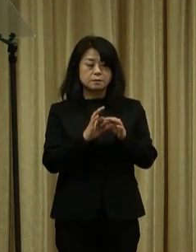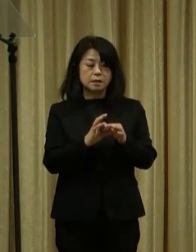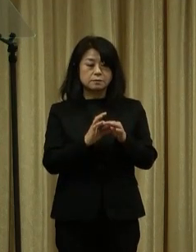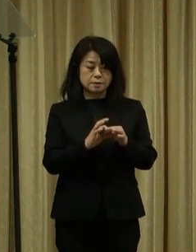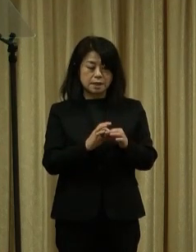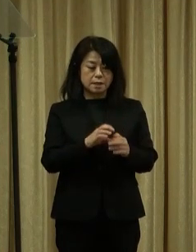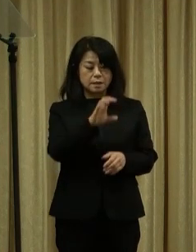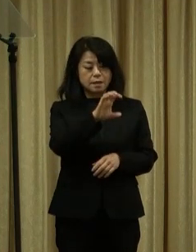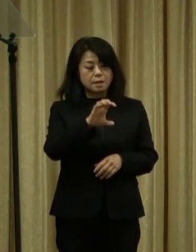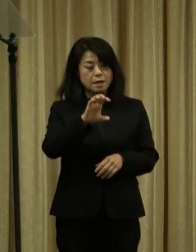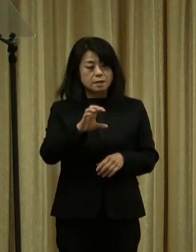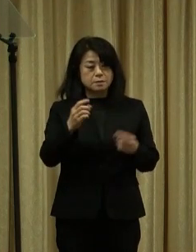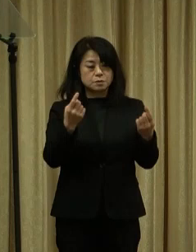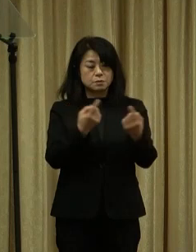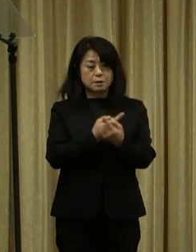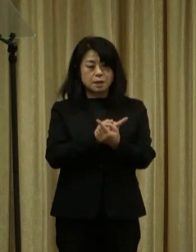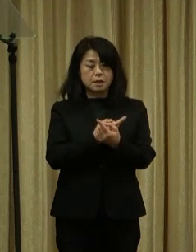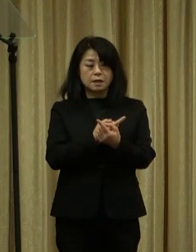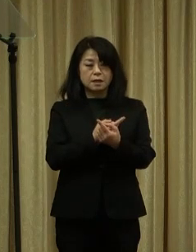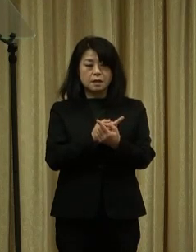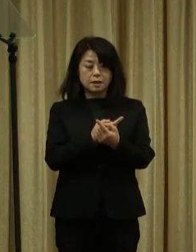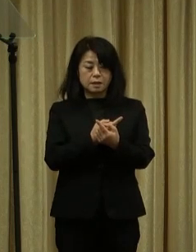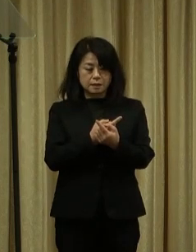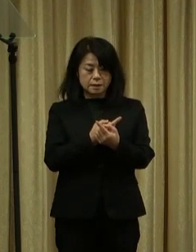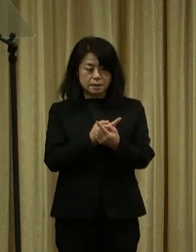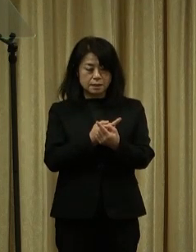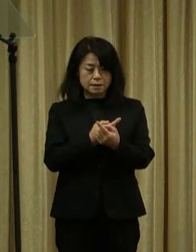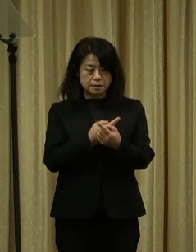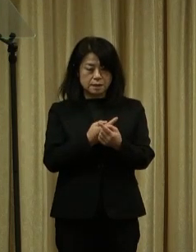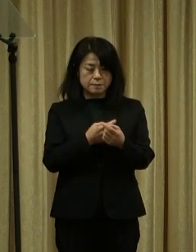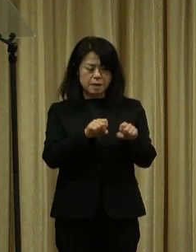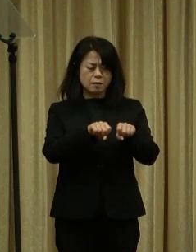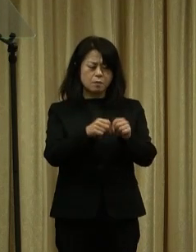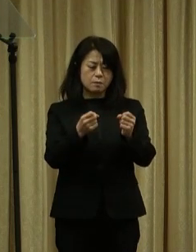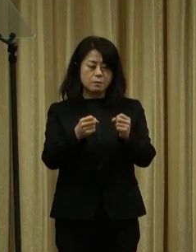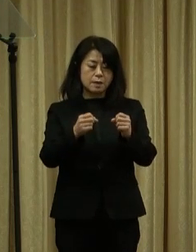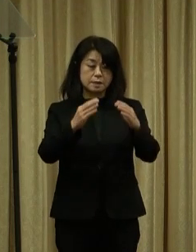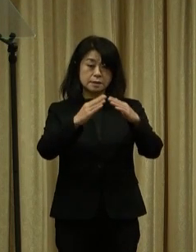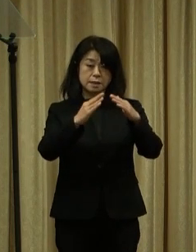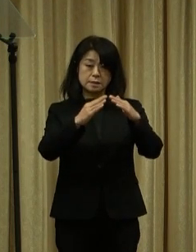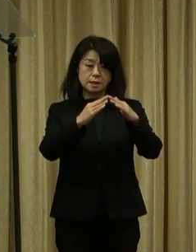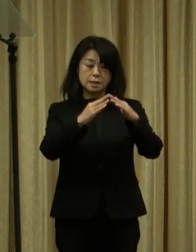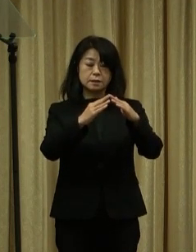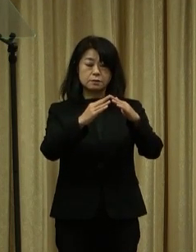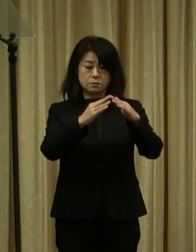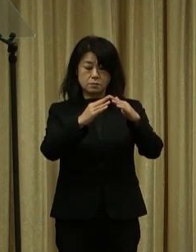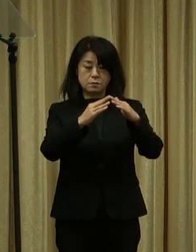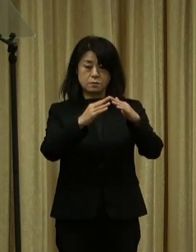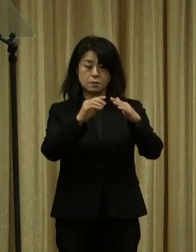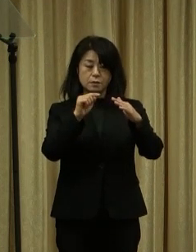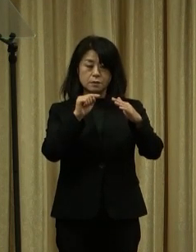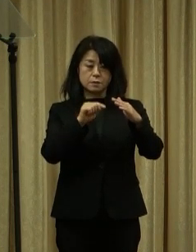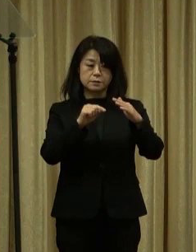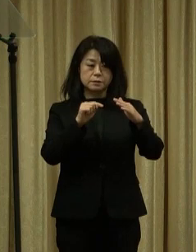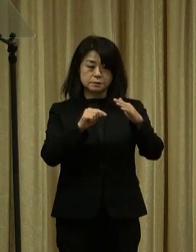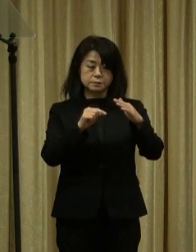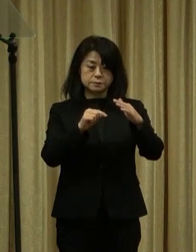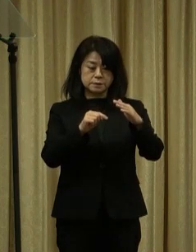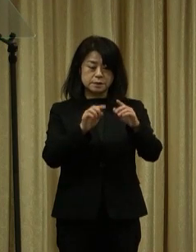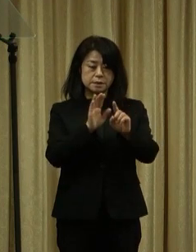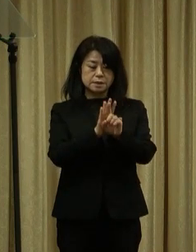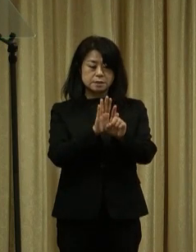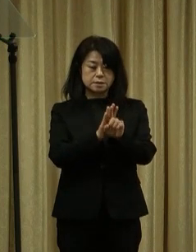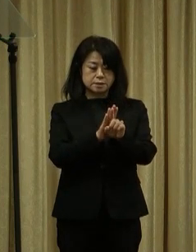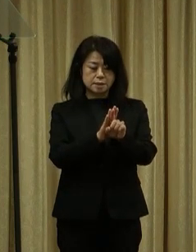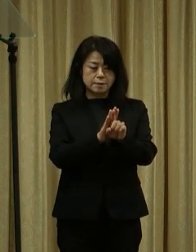液状化で傷んだお宅の少しお宅にご支援をできないか